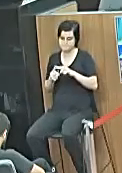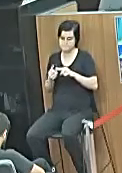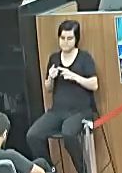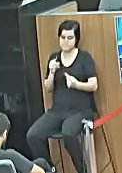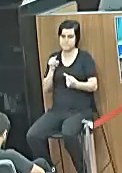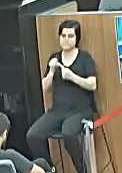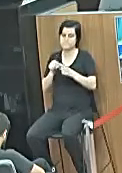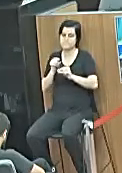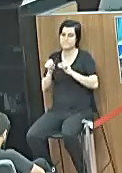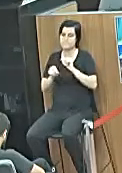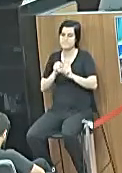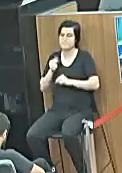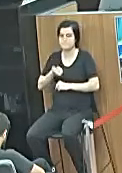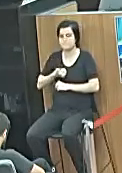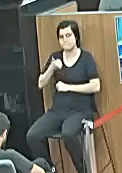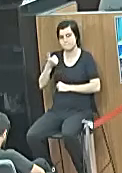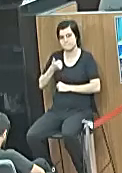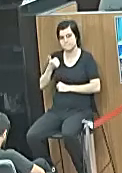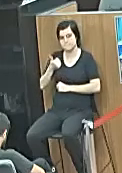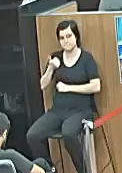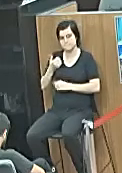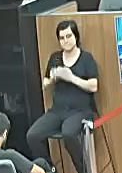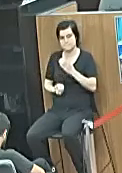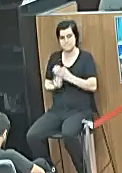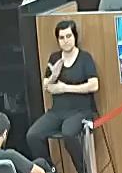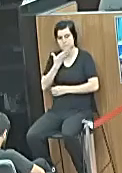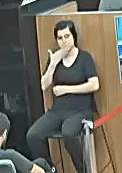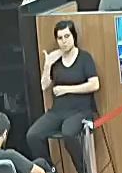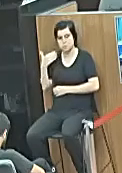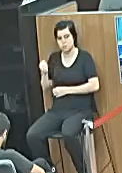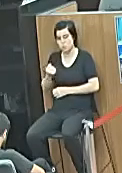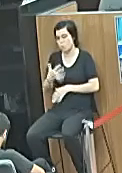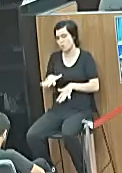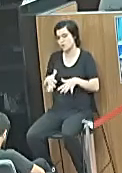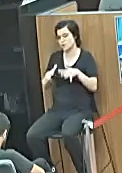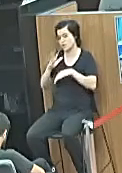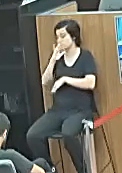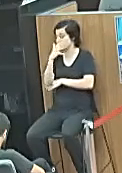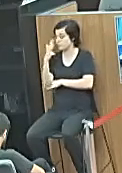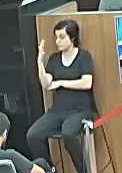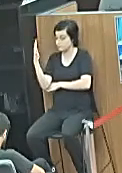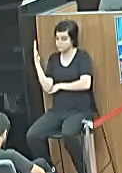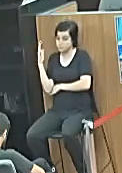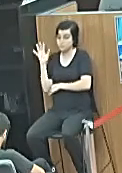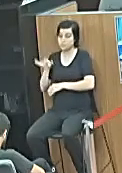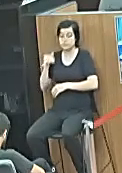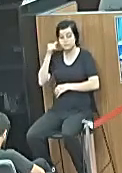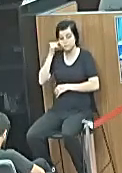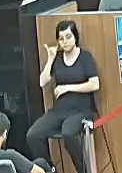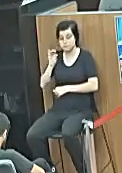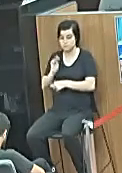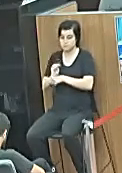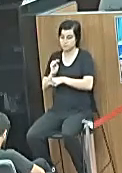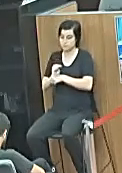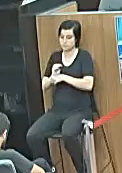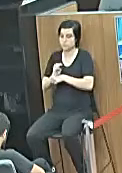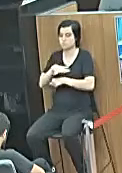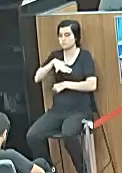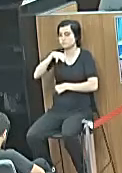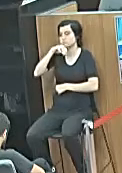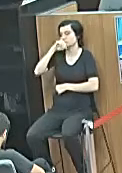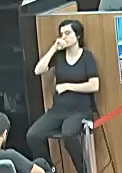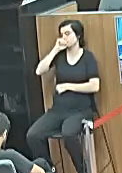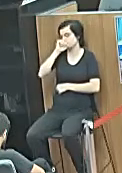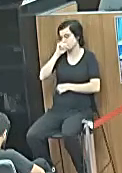finalidades primeiro promover melhoria da qualidade ambiental por meio da prevenção e da gestão da qualidade do ar